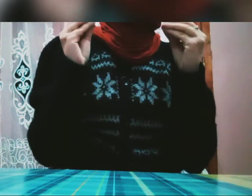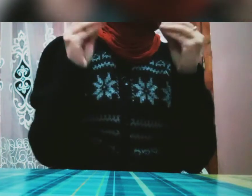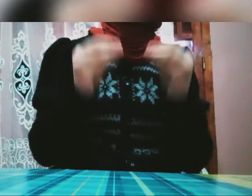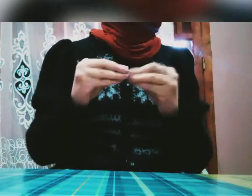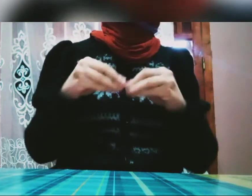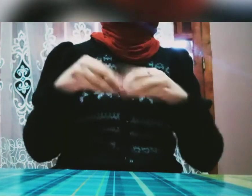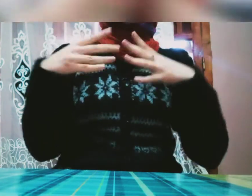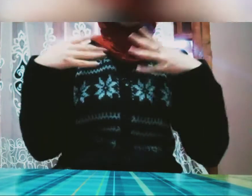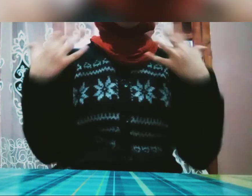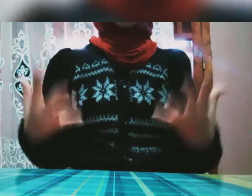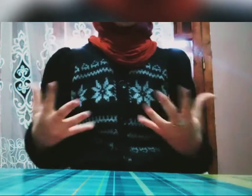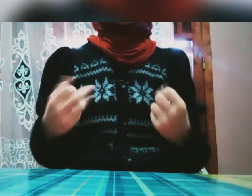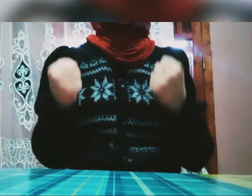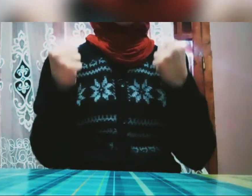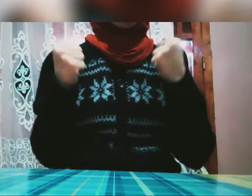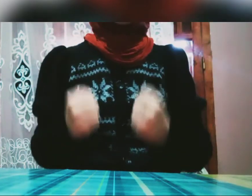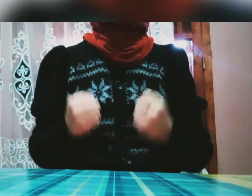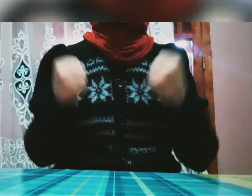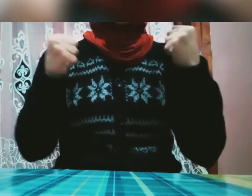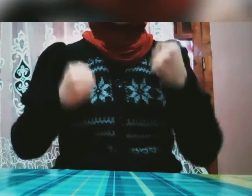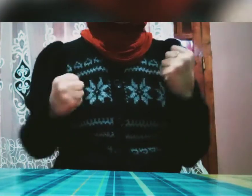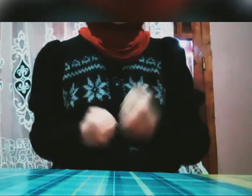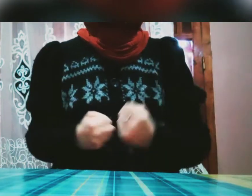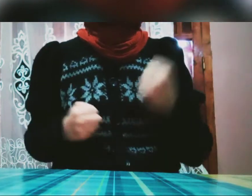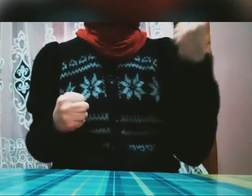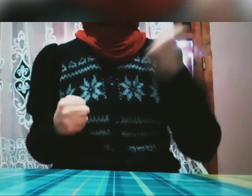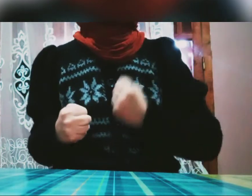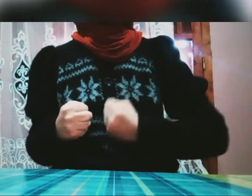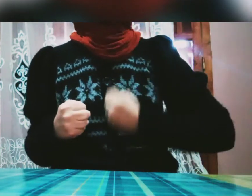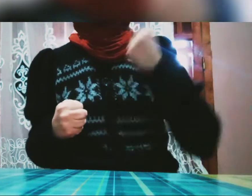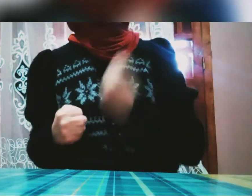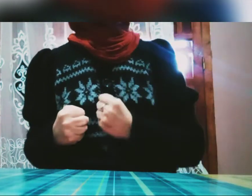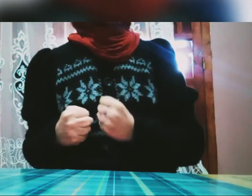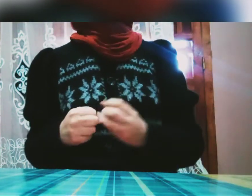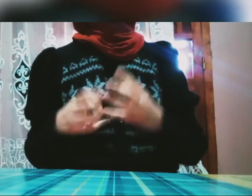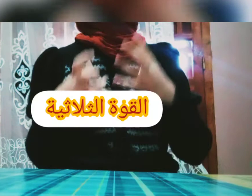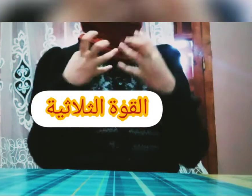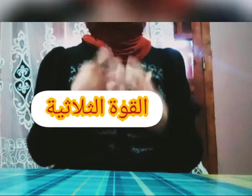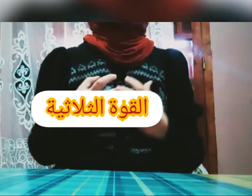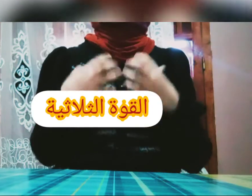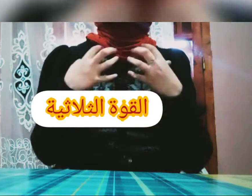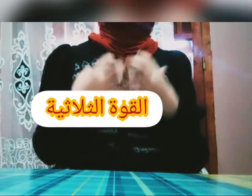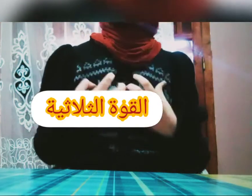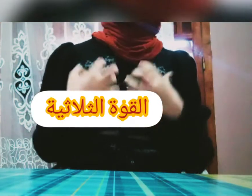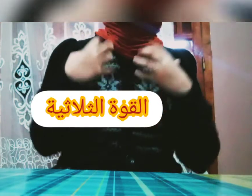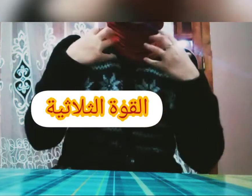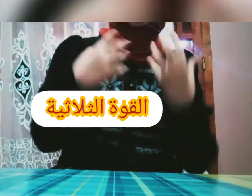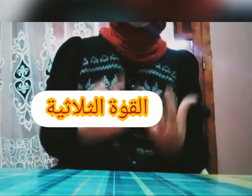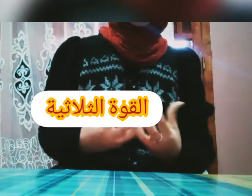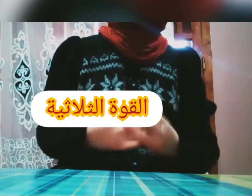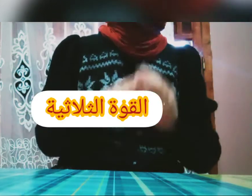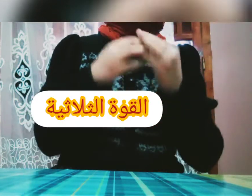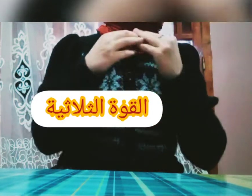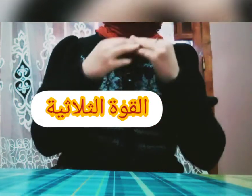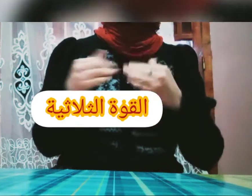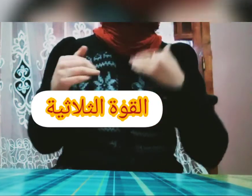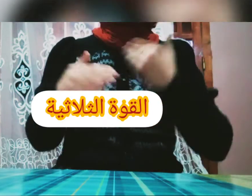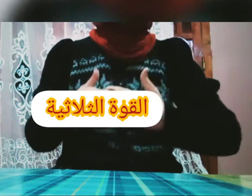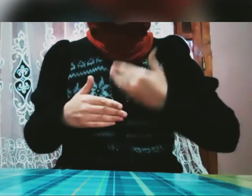شخص منا لازم تكون عنده القوة الثلاثية، لازم يمتلك قوة ثلاثية به يقدر